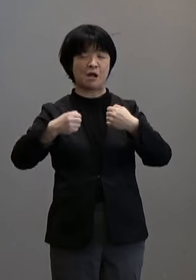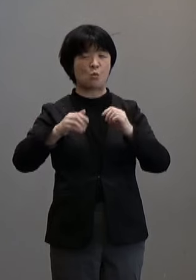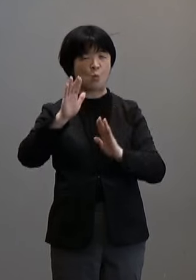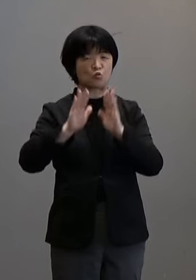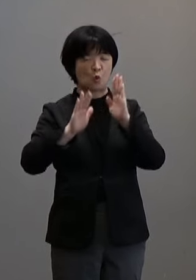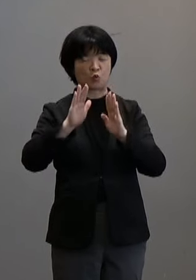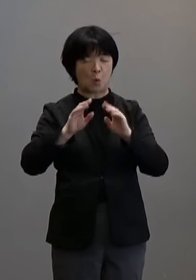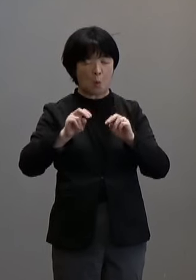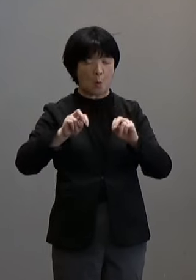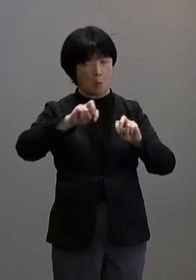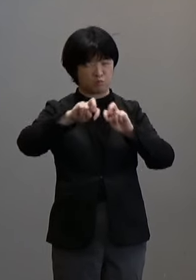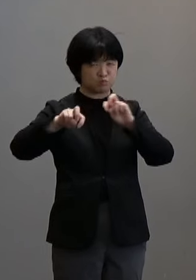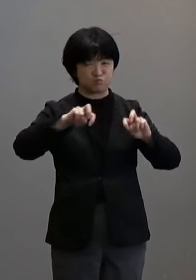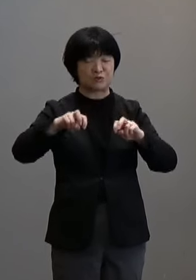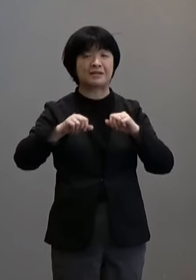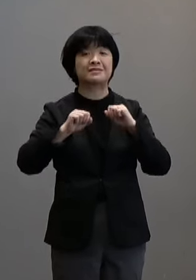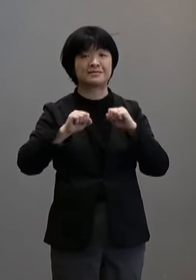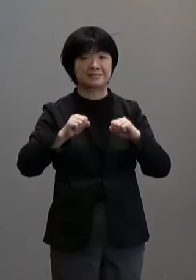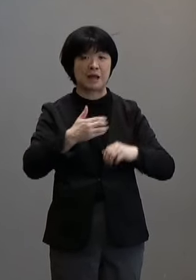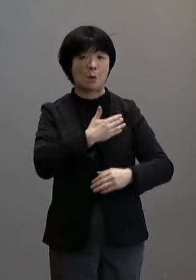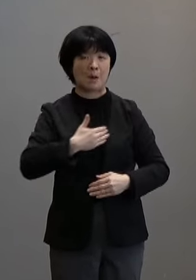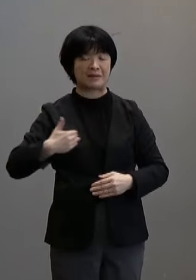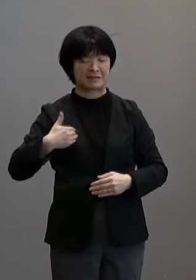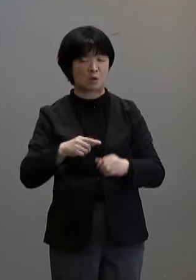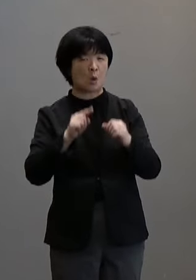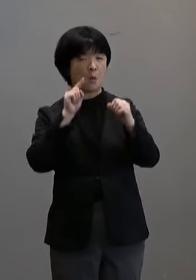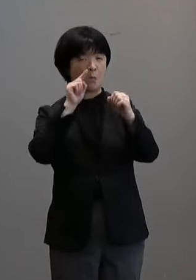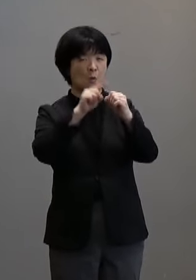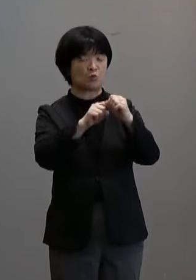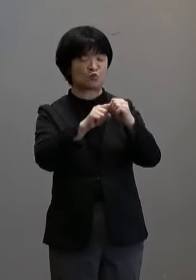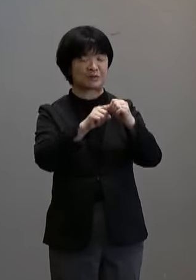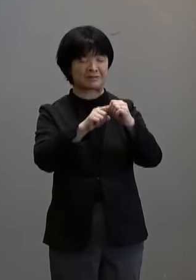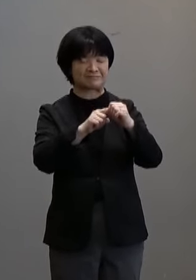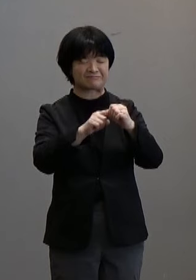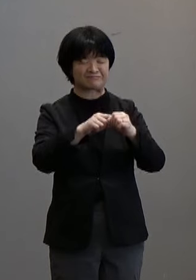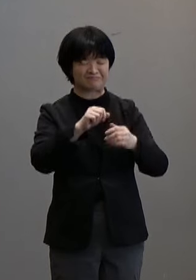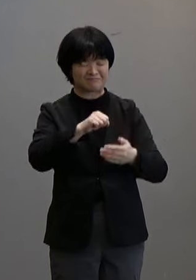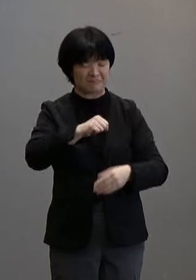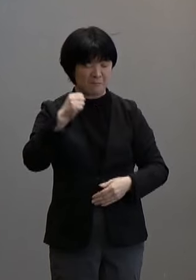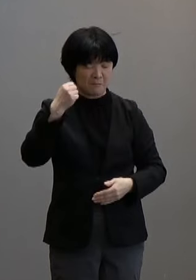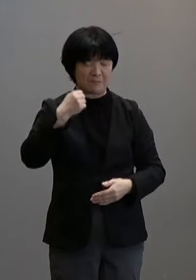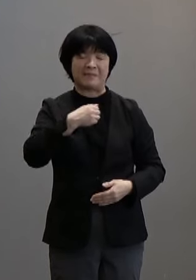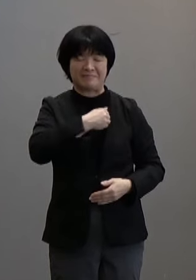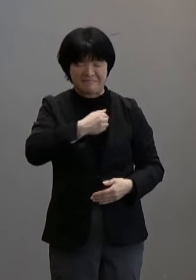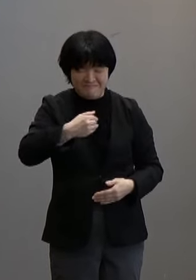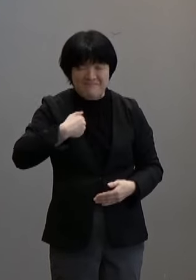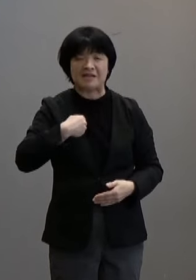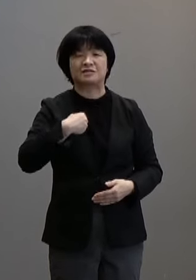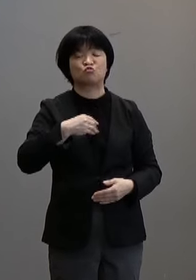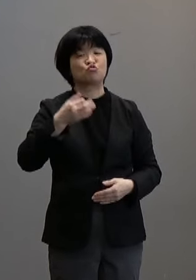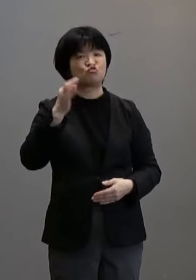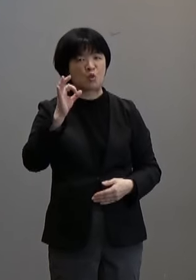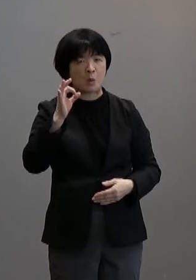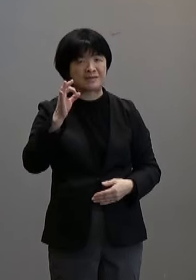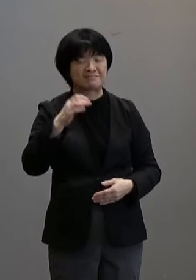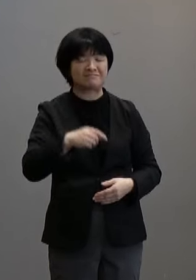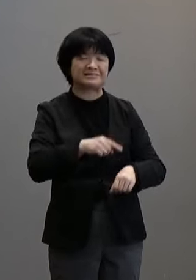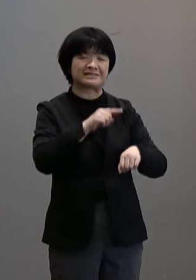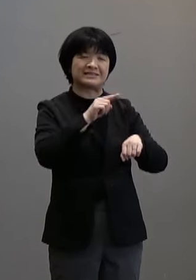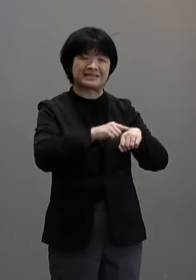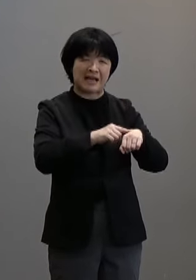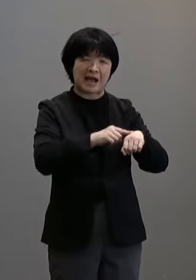り分析をした上 で我々の目的が最大化できるような、料金であったり時間帯であったりという